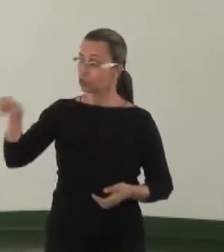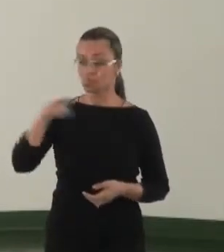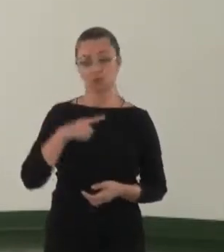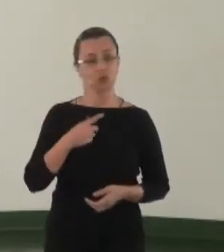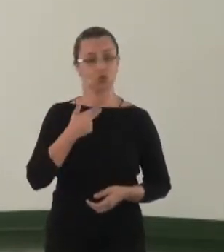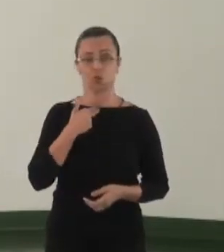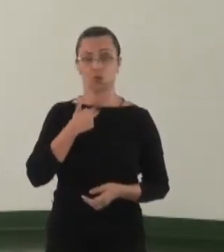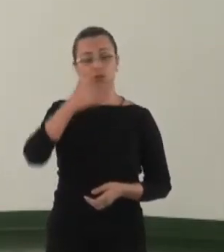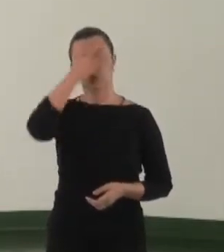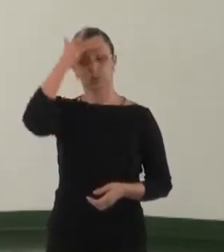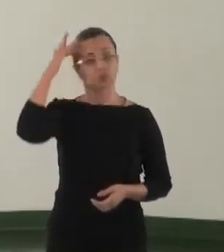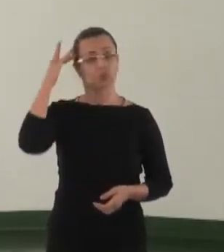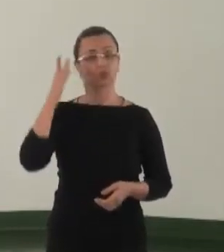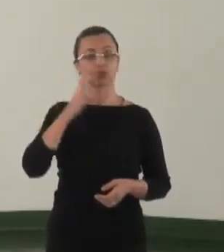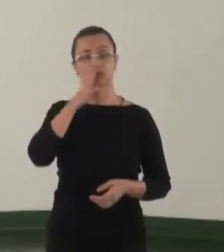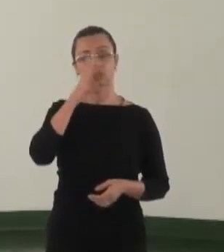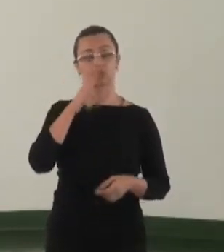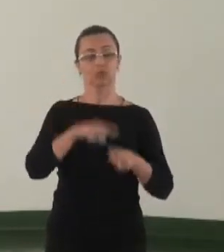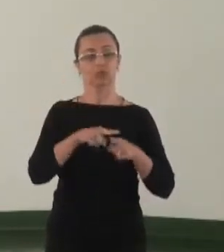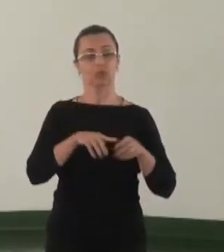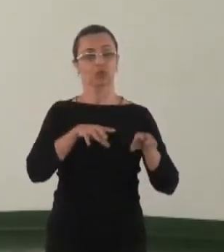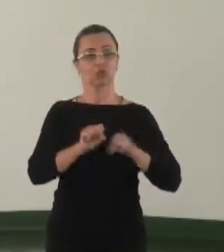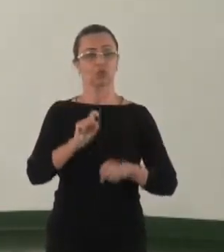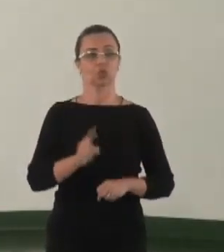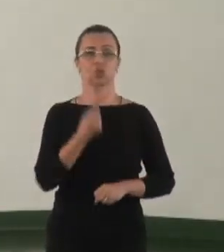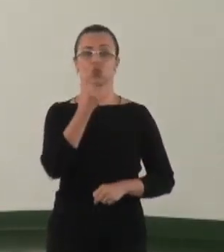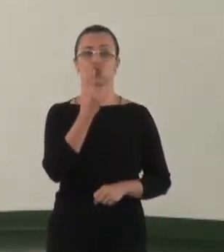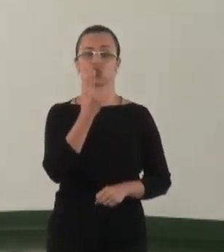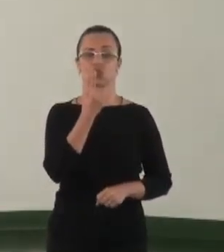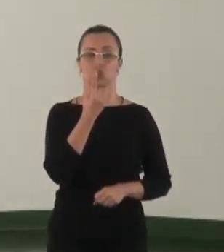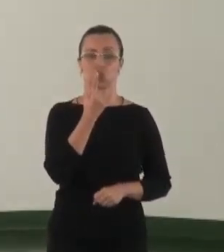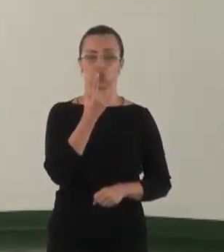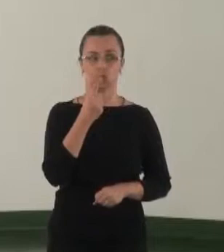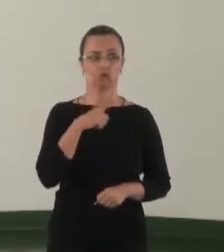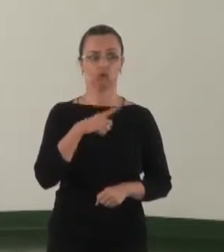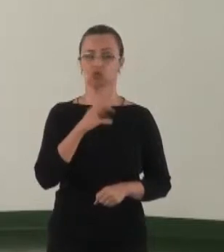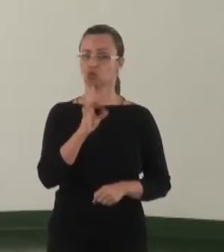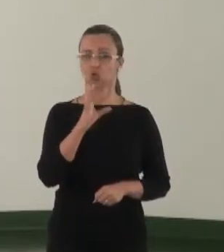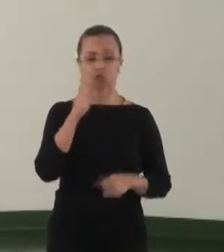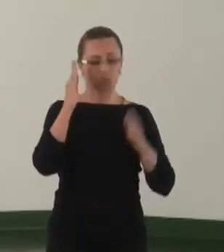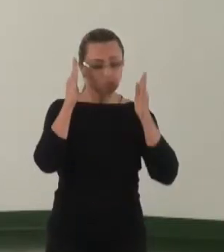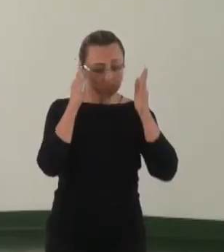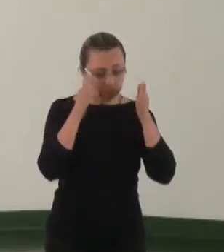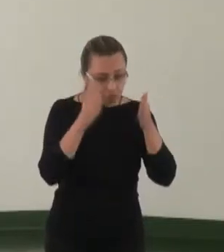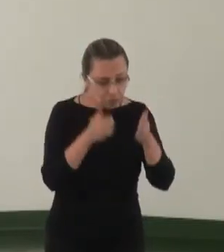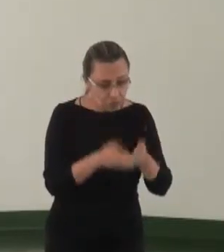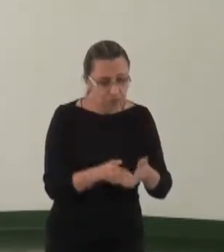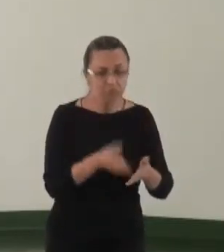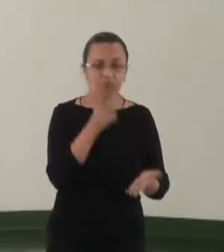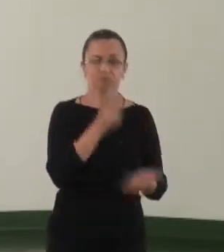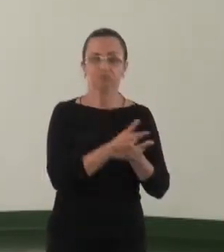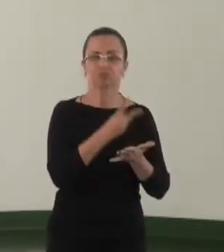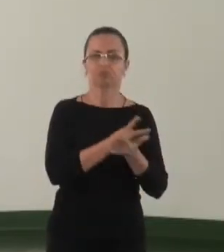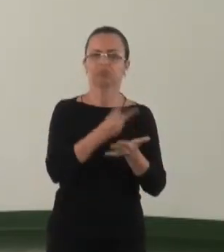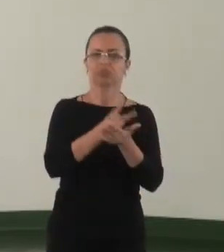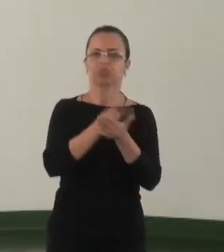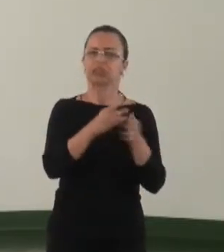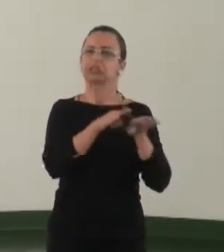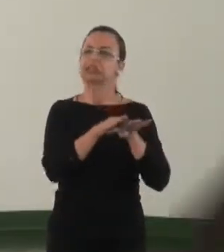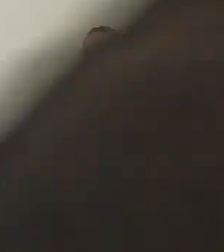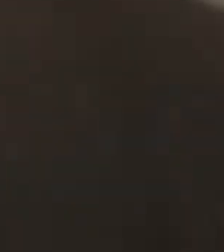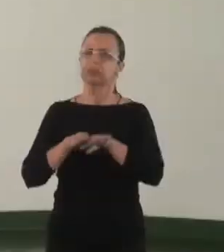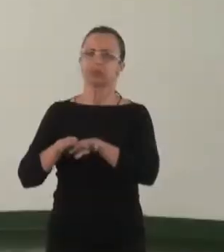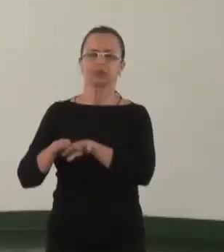pode deixar que pessoas com uma formação única, com viés único já formado, tendo o mesmo status hegemônico, esteja